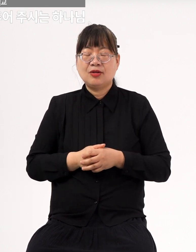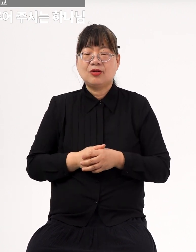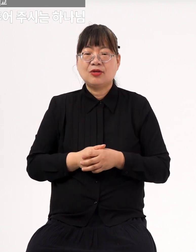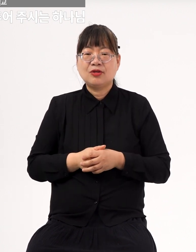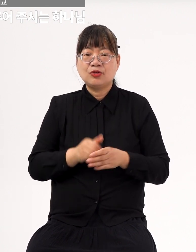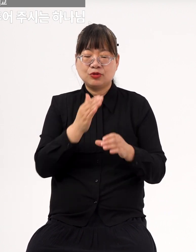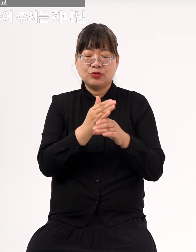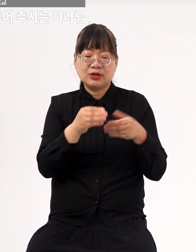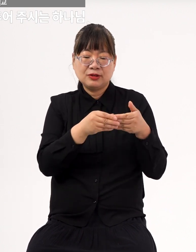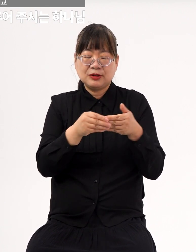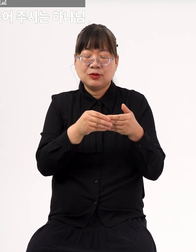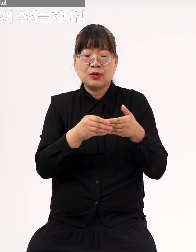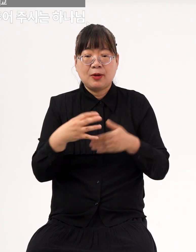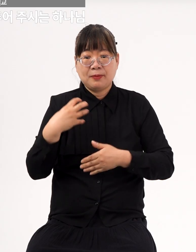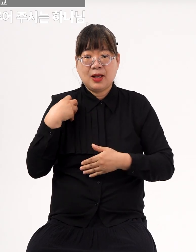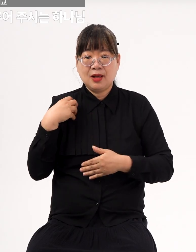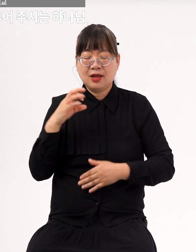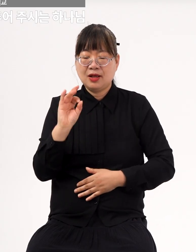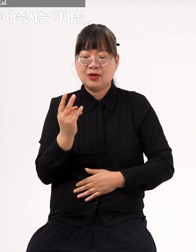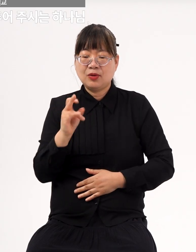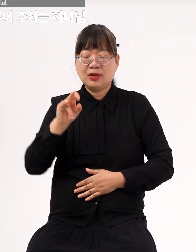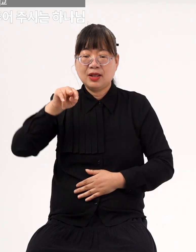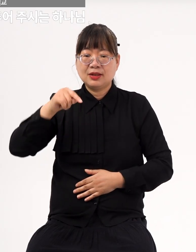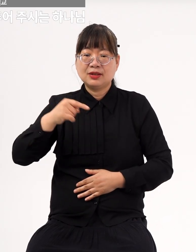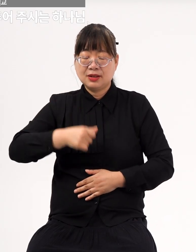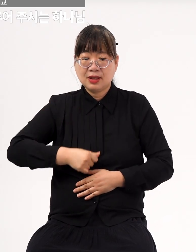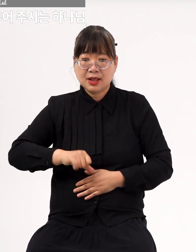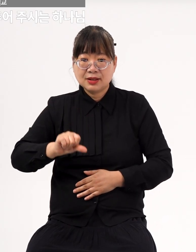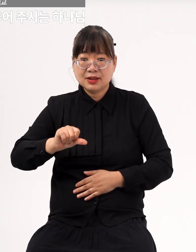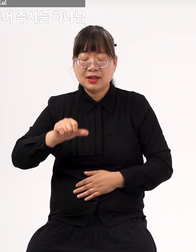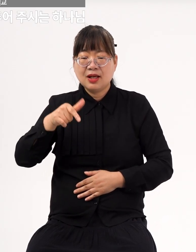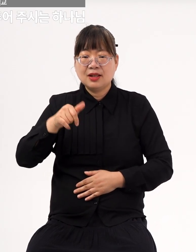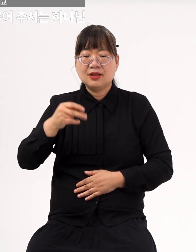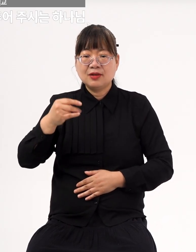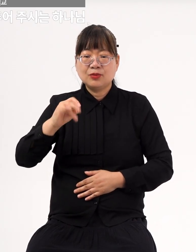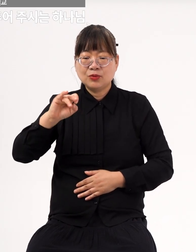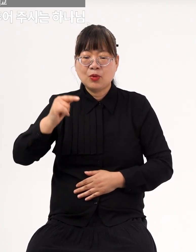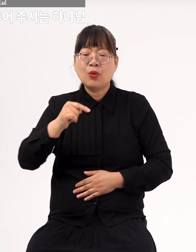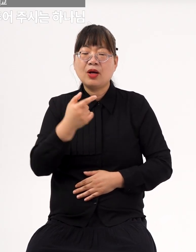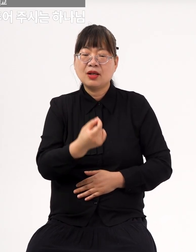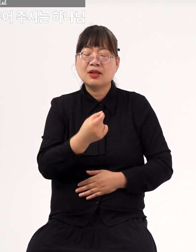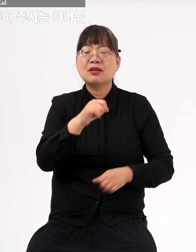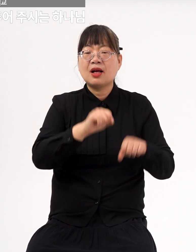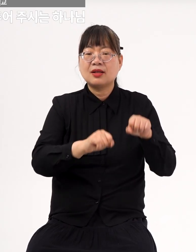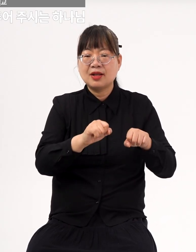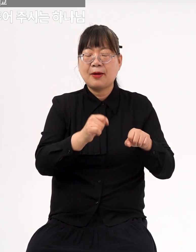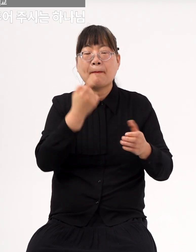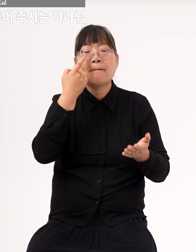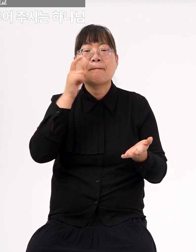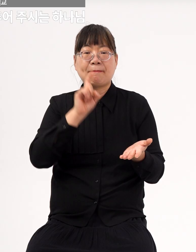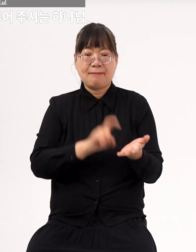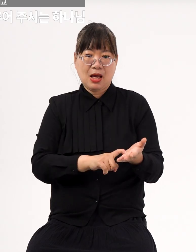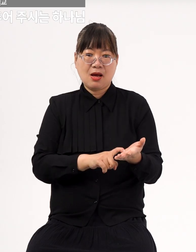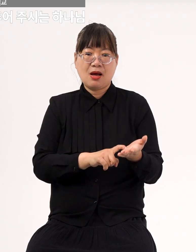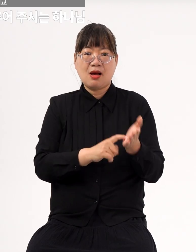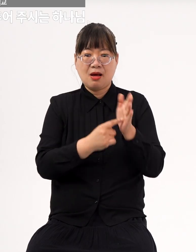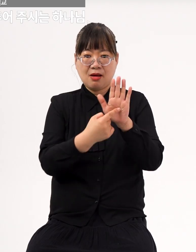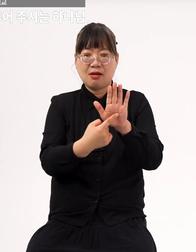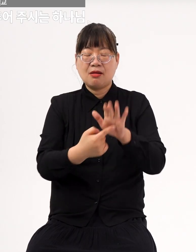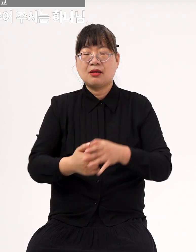주도적 역할을 했던 요아스의 아들 기드온이 이 짓을 했다는 게